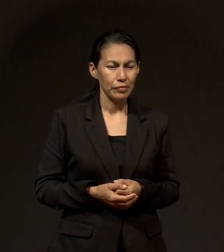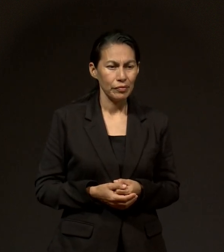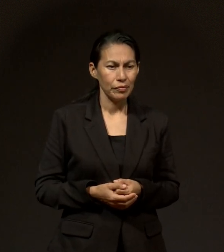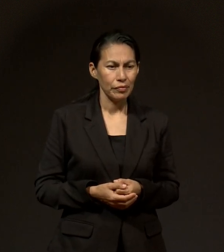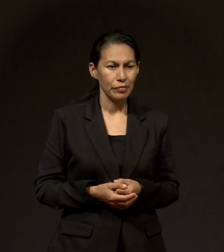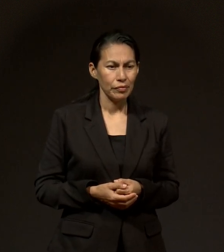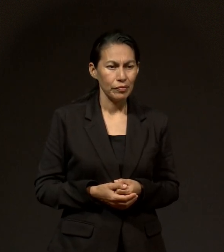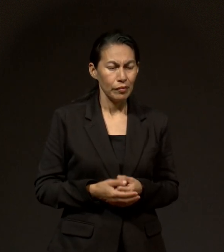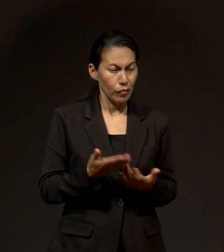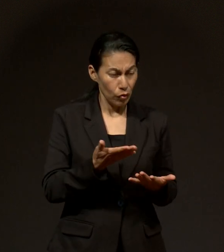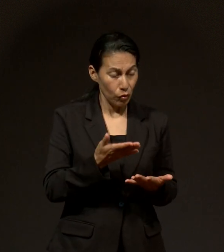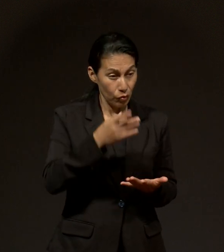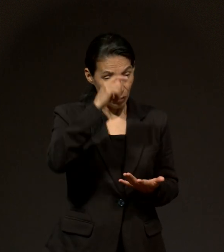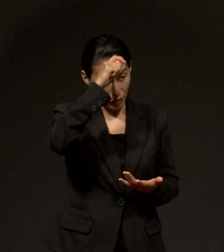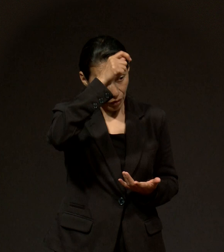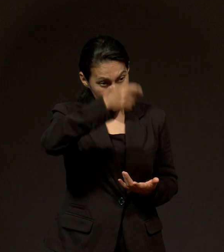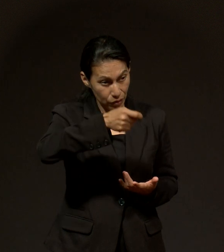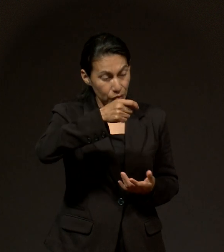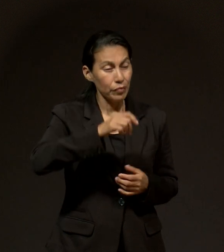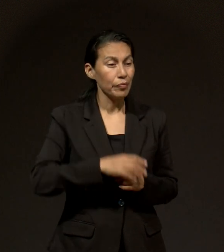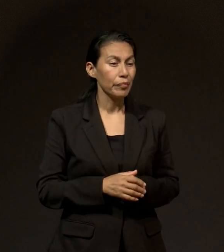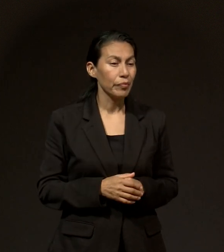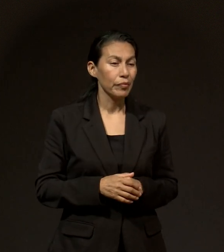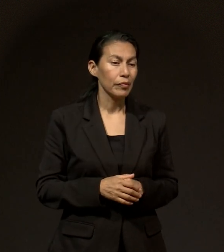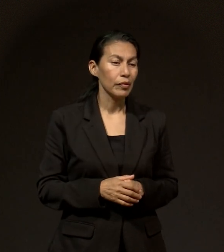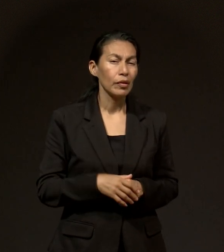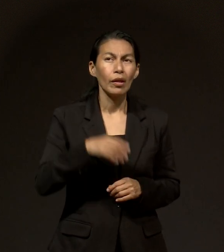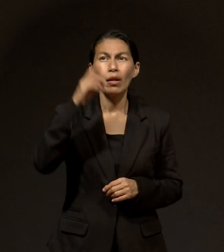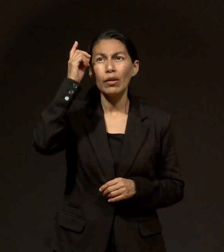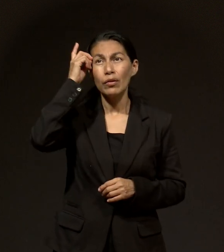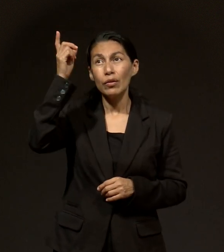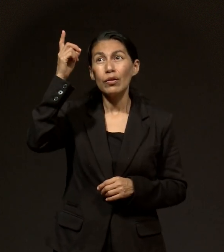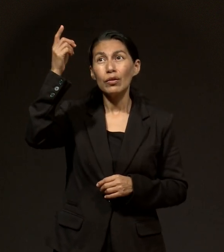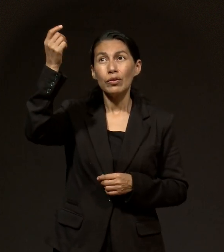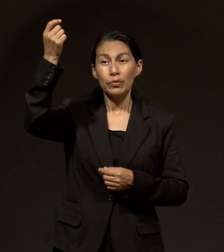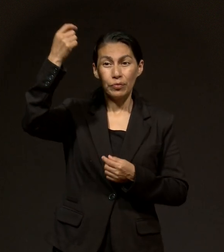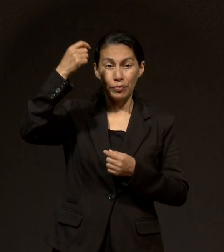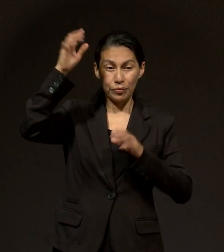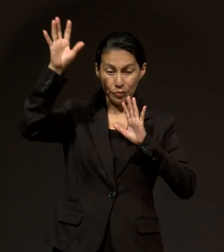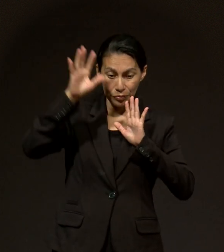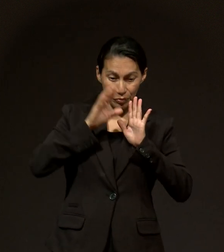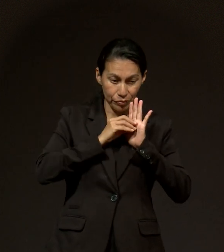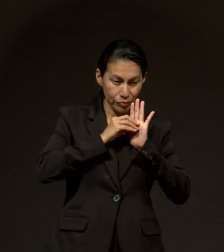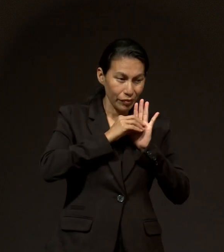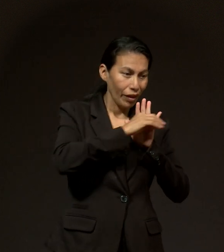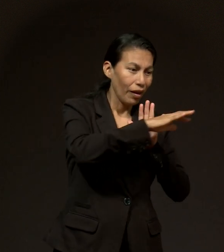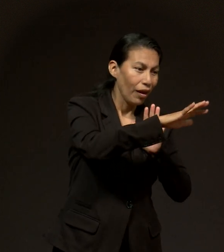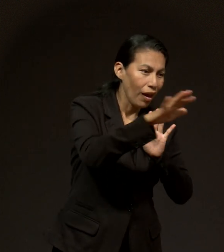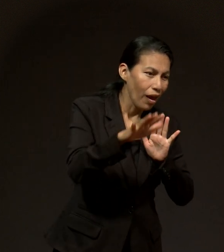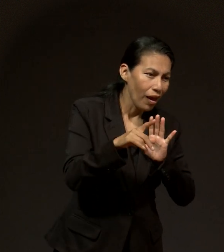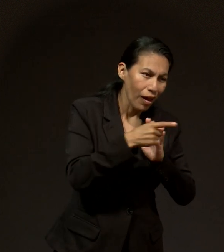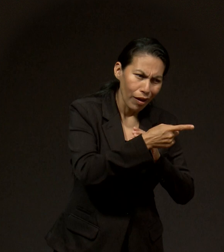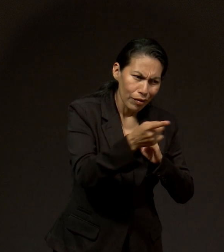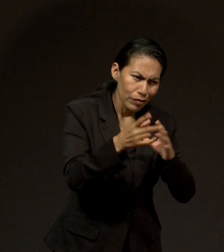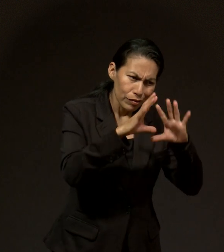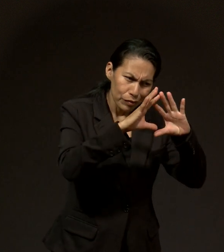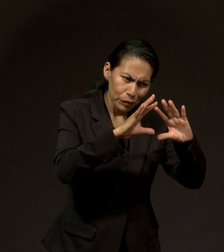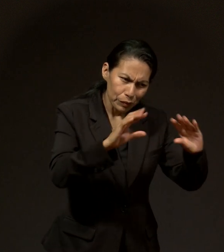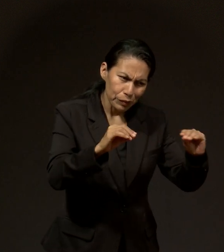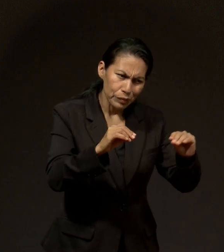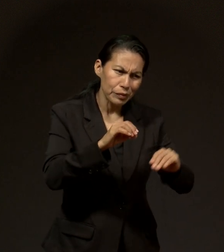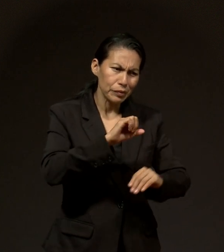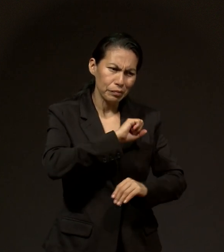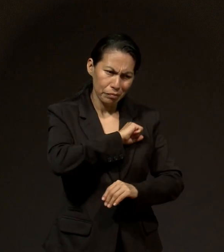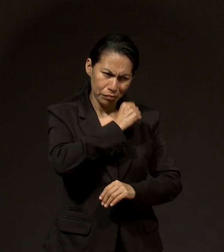Y que tienes la bendición de que Dios actúa a través de ti también para la salud de ellos,